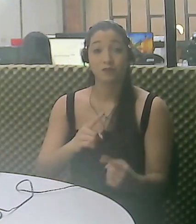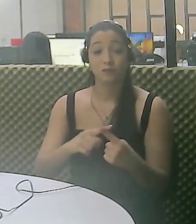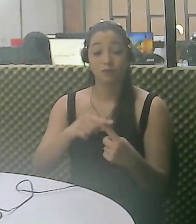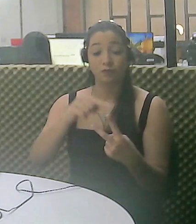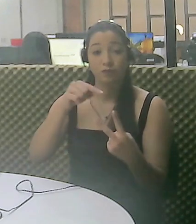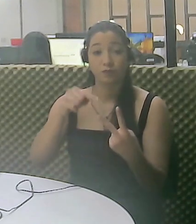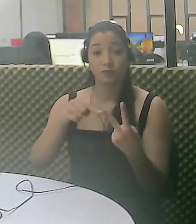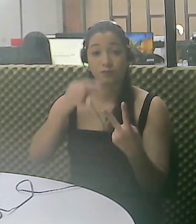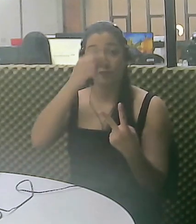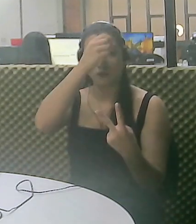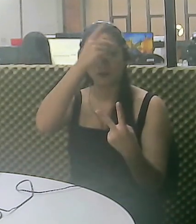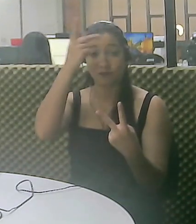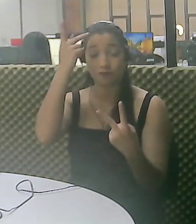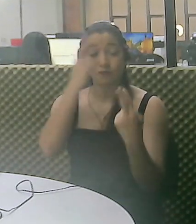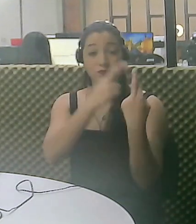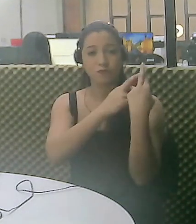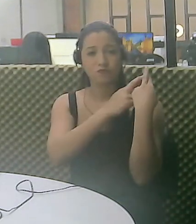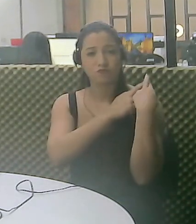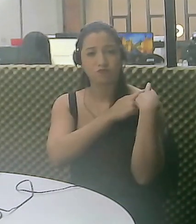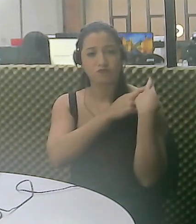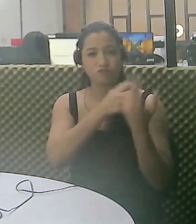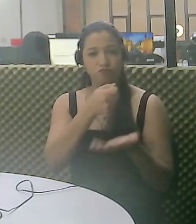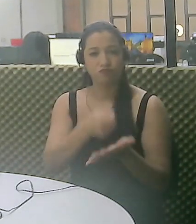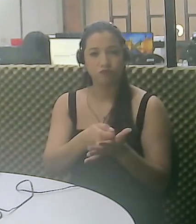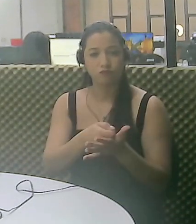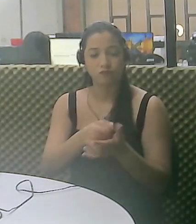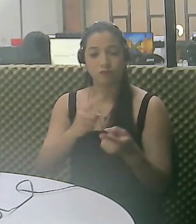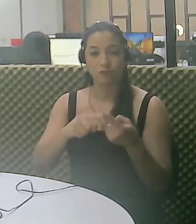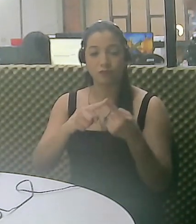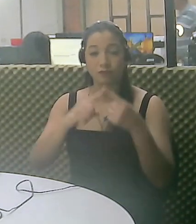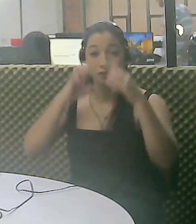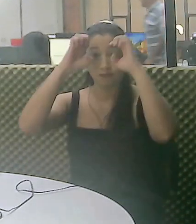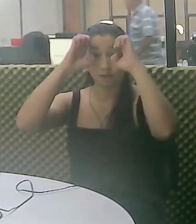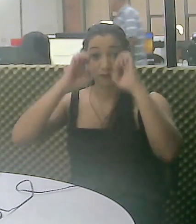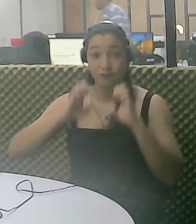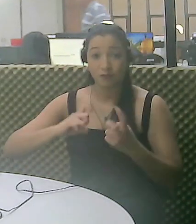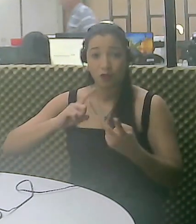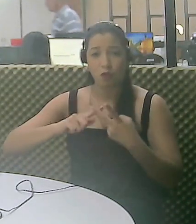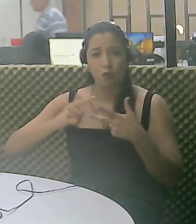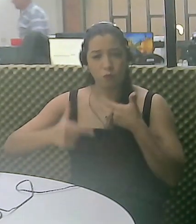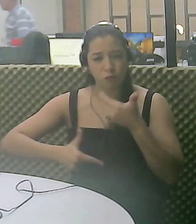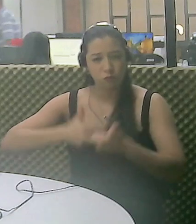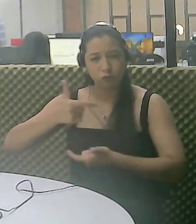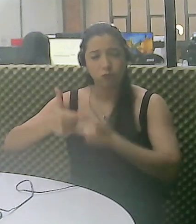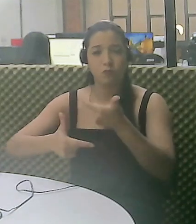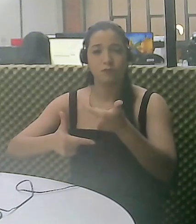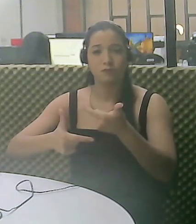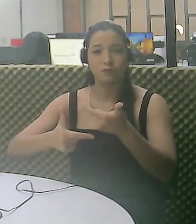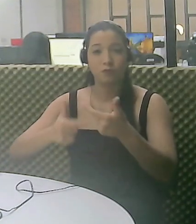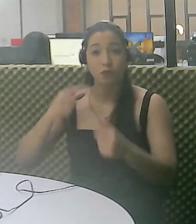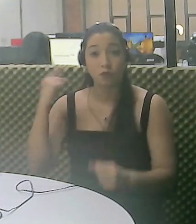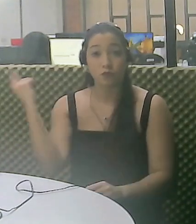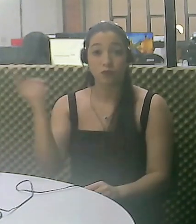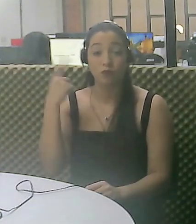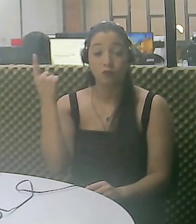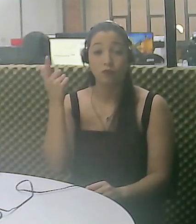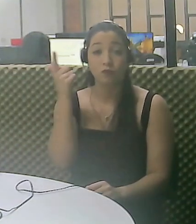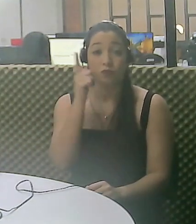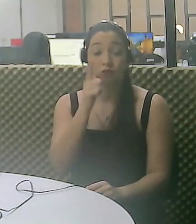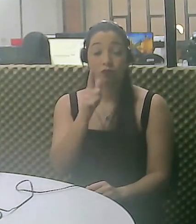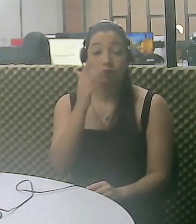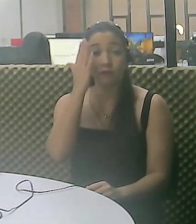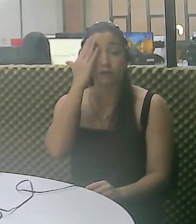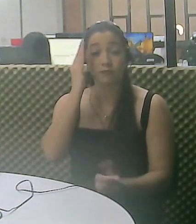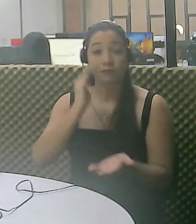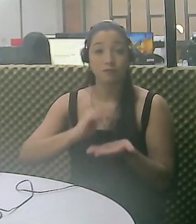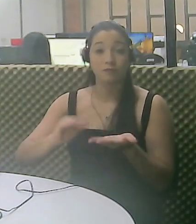duas coisas que a Prefeitura de Uberlândia não abre mão. Transparência e muito trabalho. E para todo mundo, é fácil saber os gastos